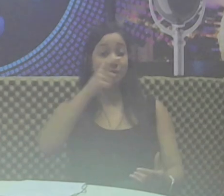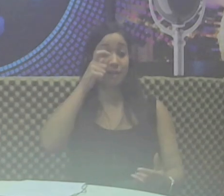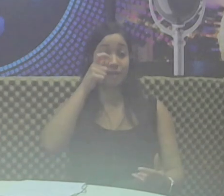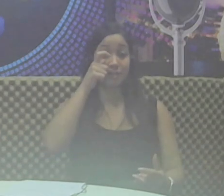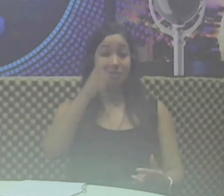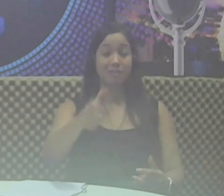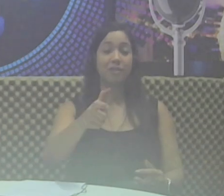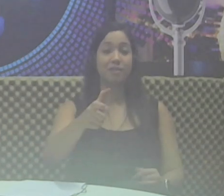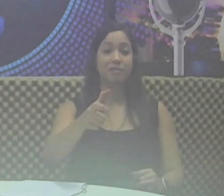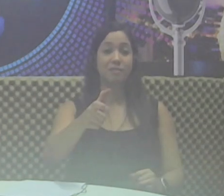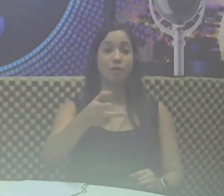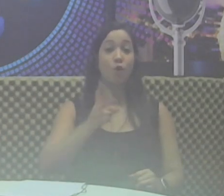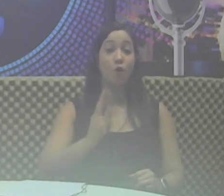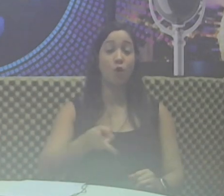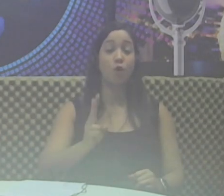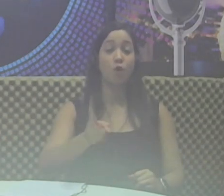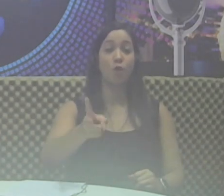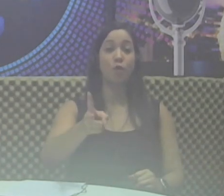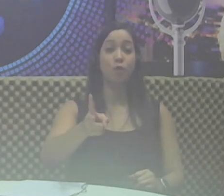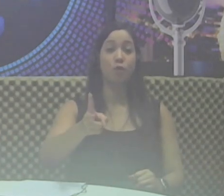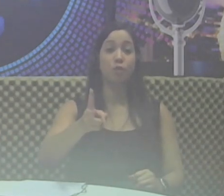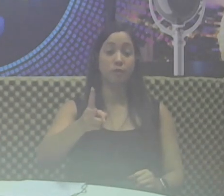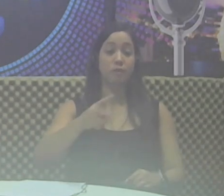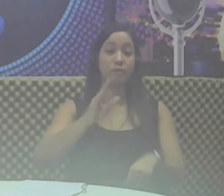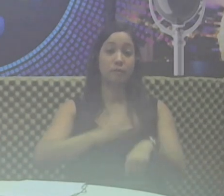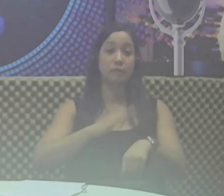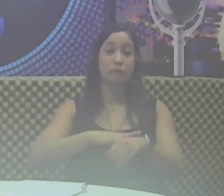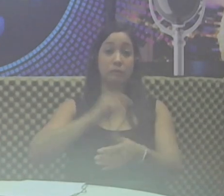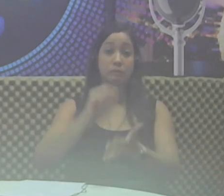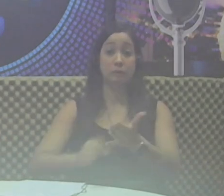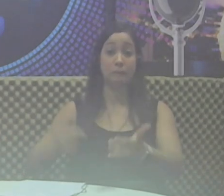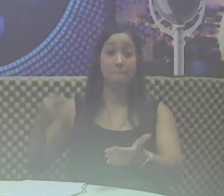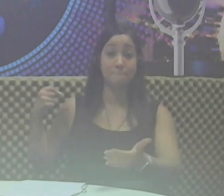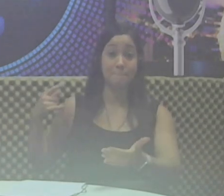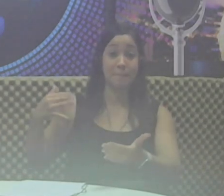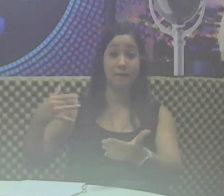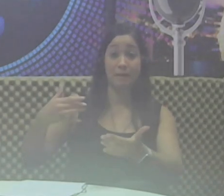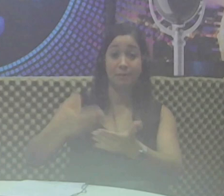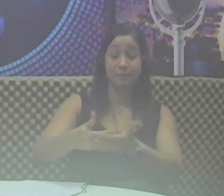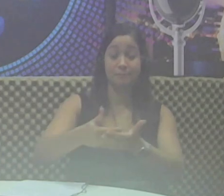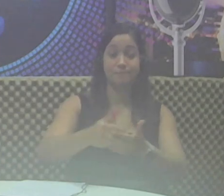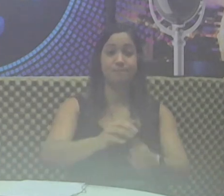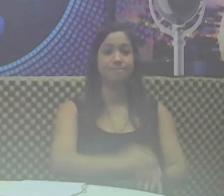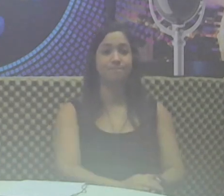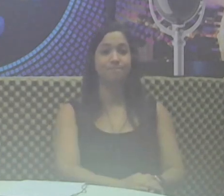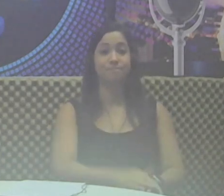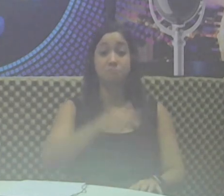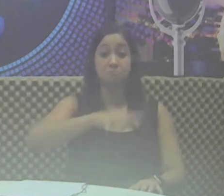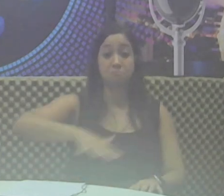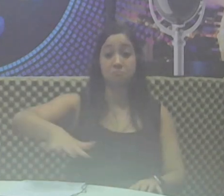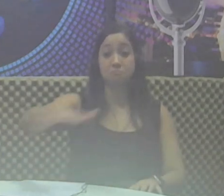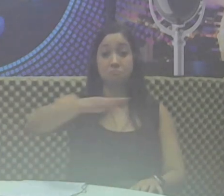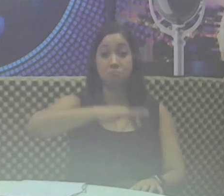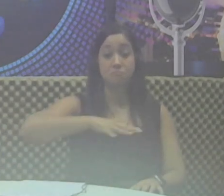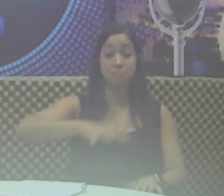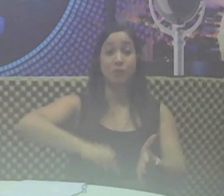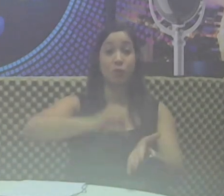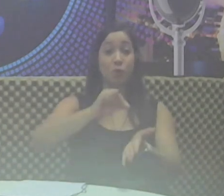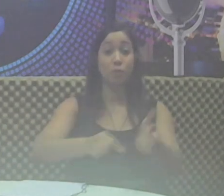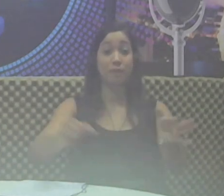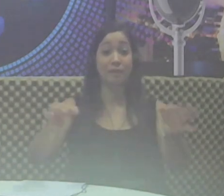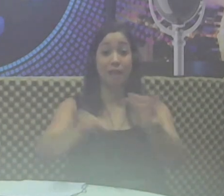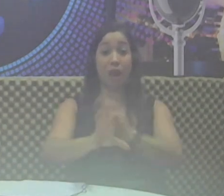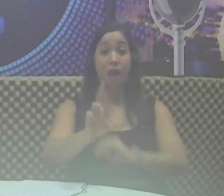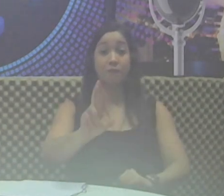interessados permanece sendo por ordem de inscrição cronológica. Aqueles que completarem inscrição com reserva